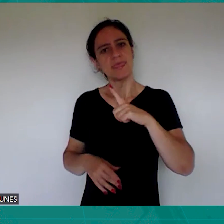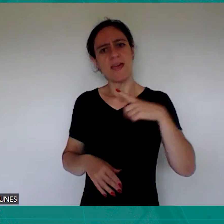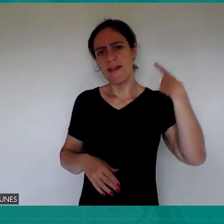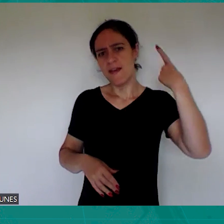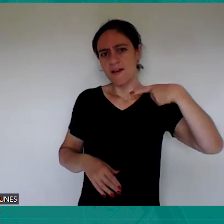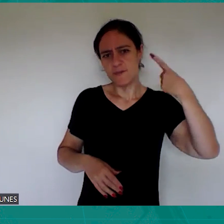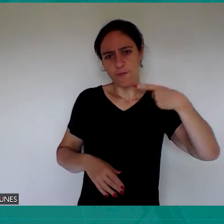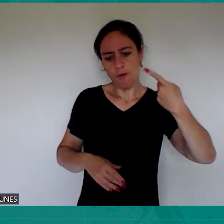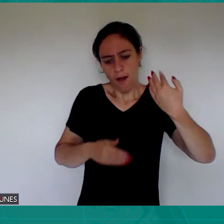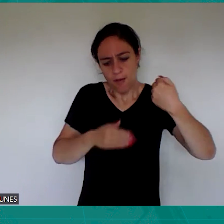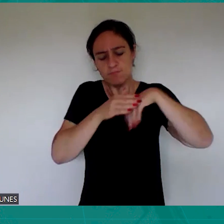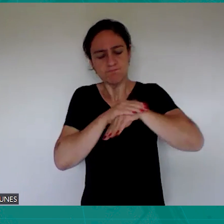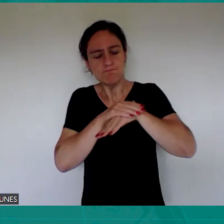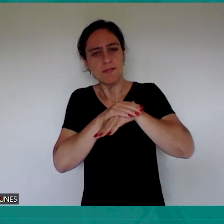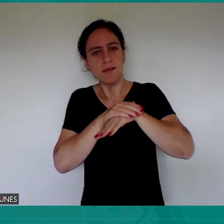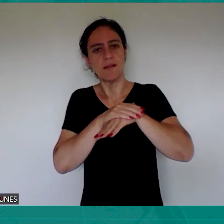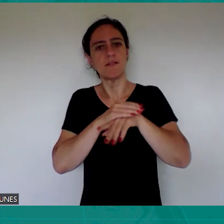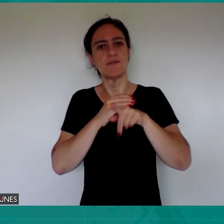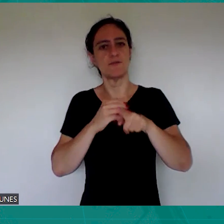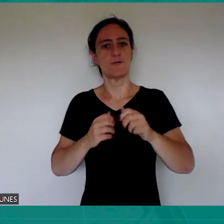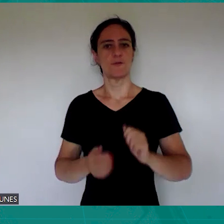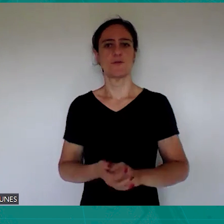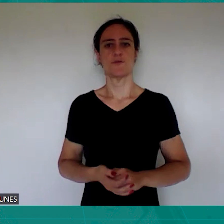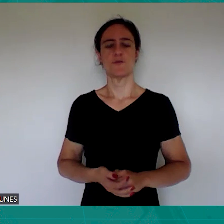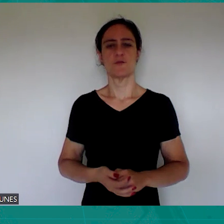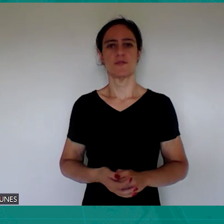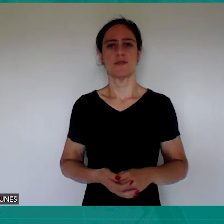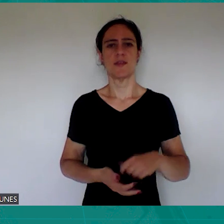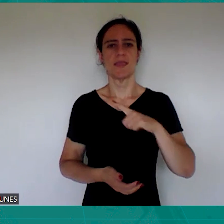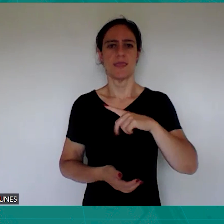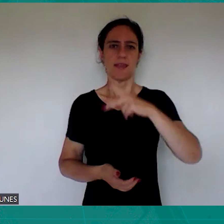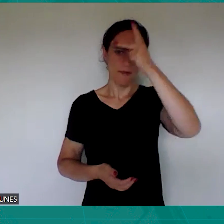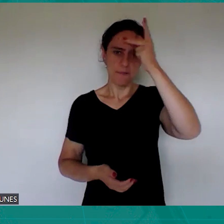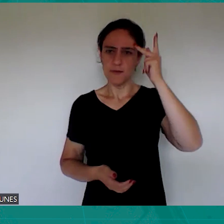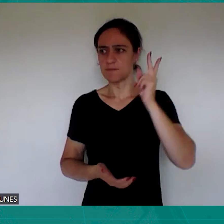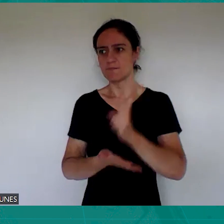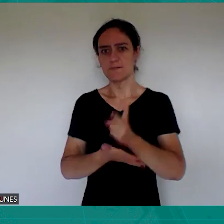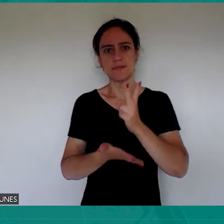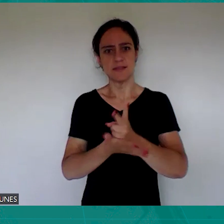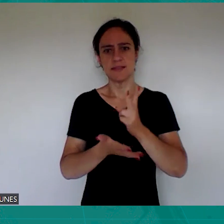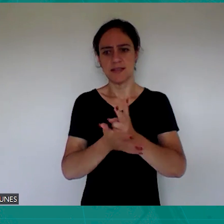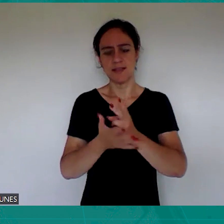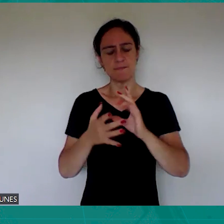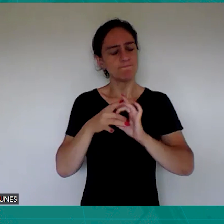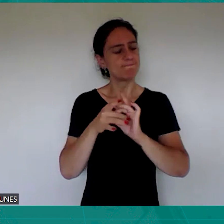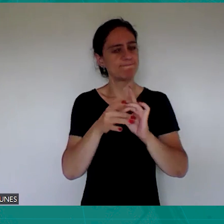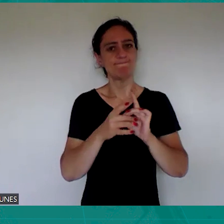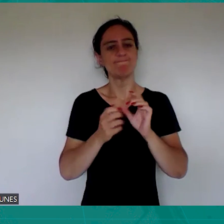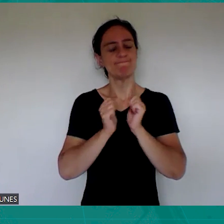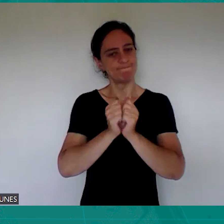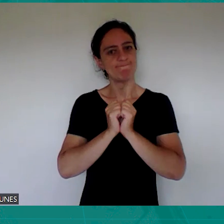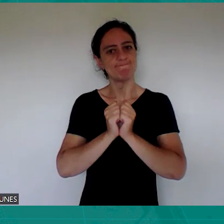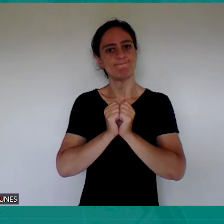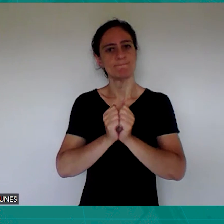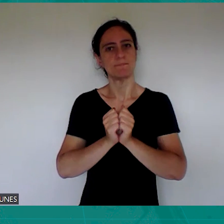você. Você tem alguém que está sempre do teu lado, sabe? Mesmo que teus amigos te deixaram,